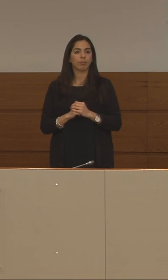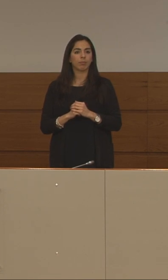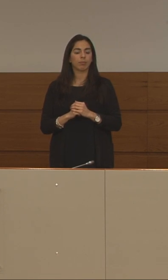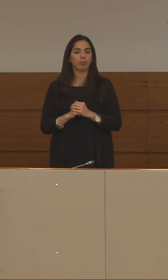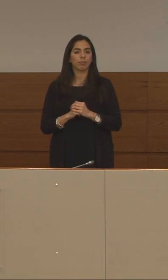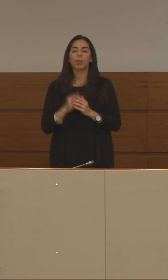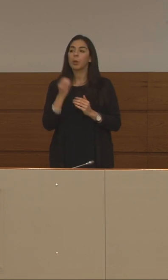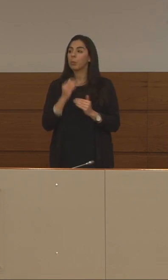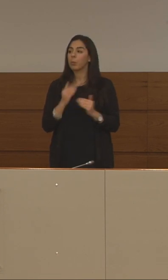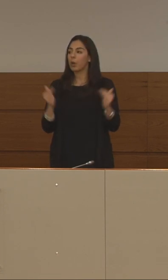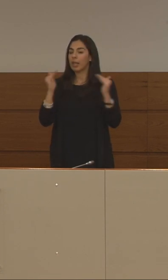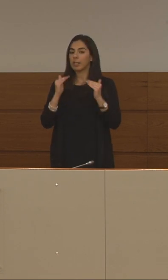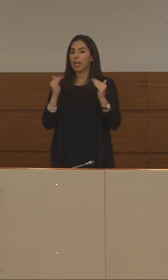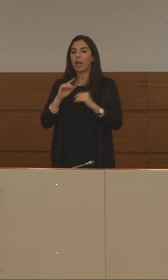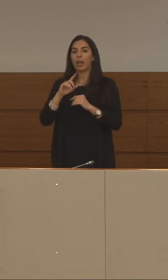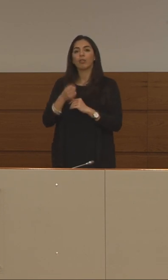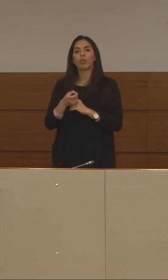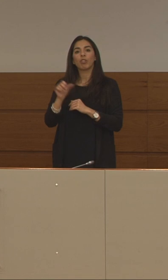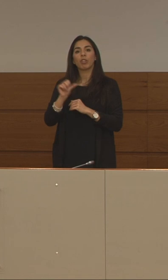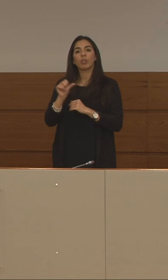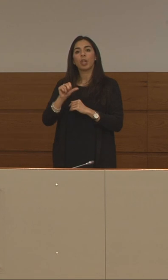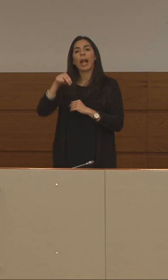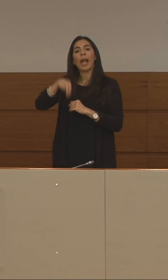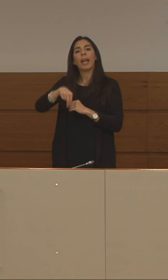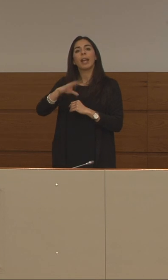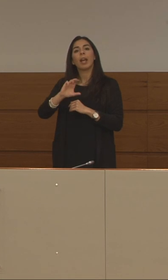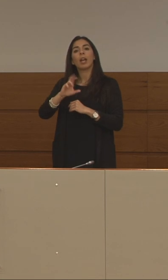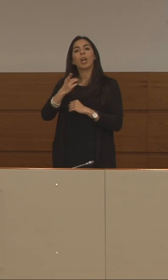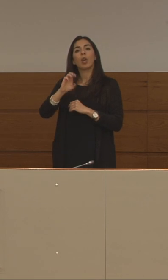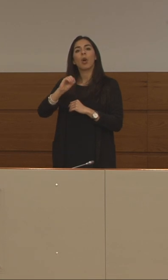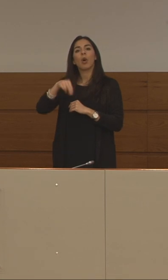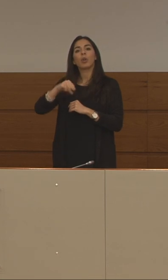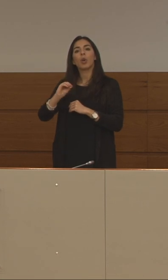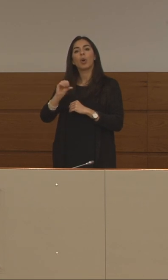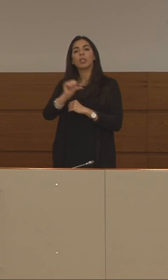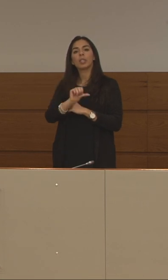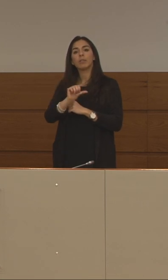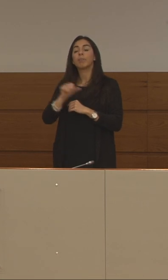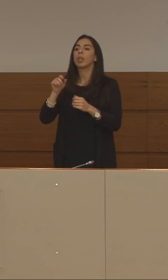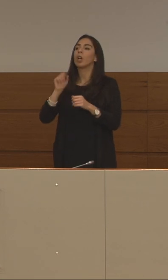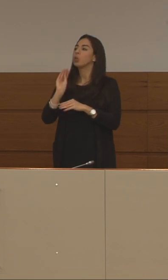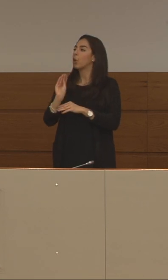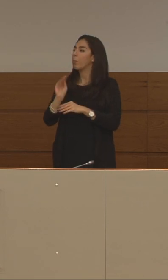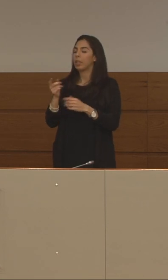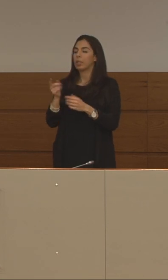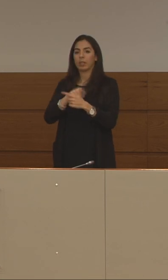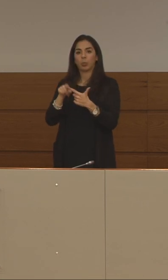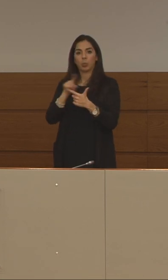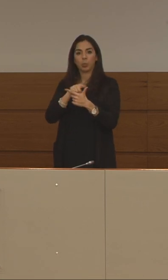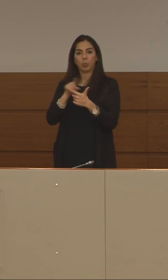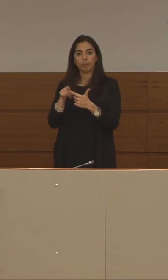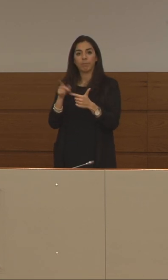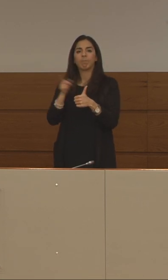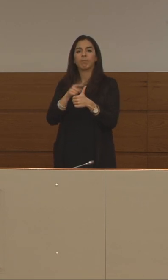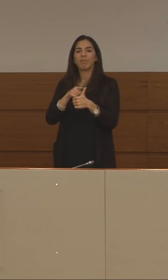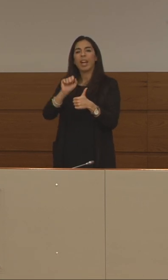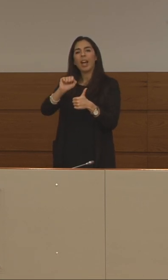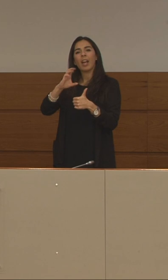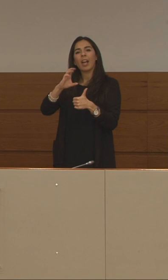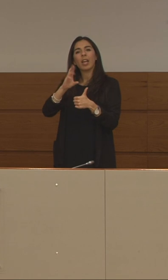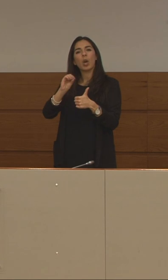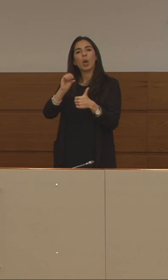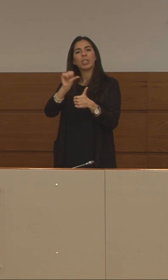buonasera george todor adn kronos allora due domande una relativa alla cross quindi la situazione